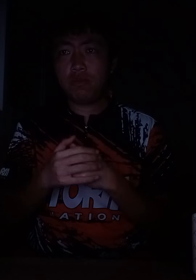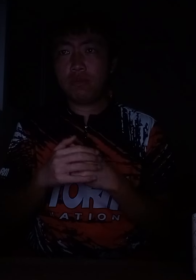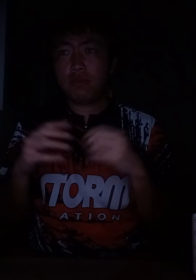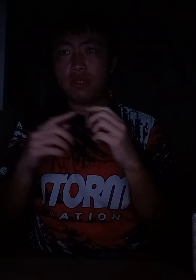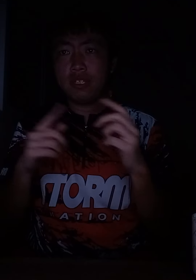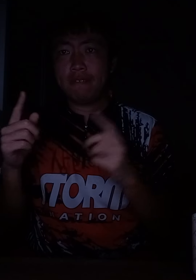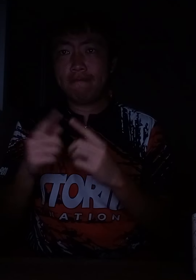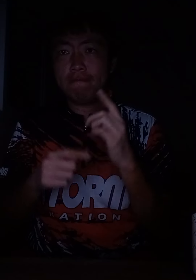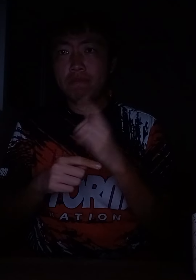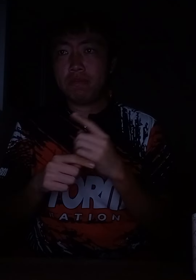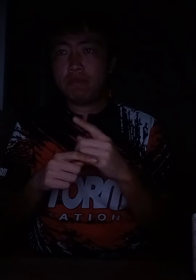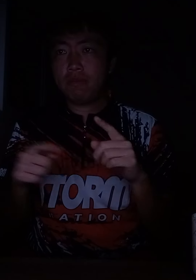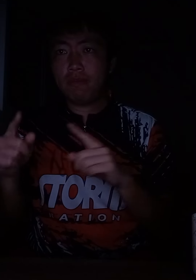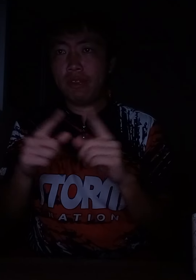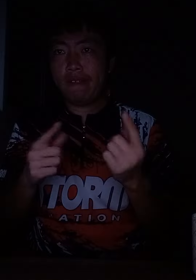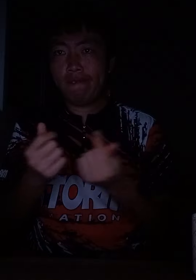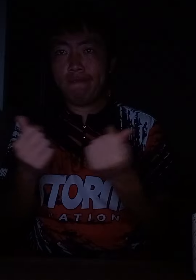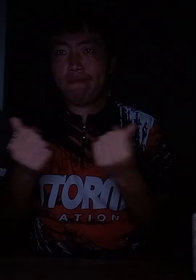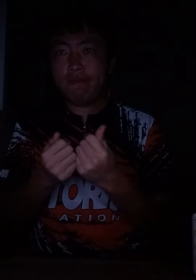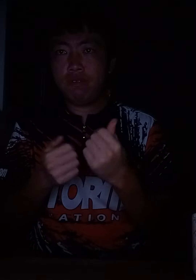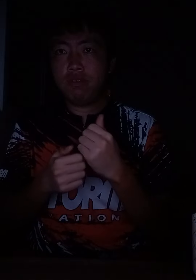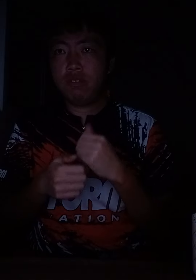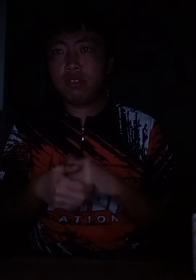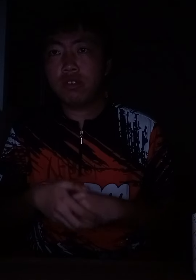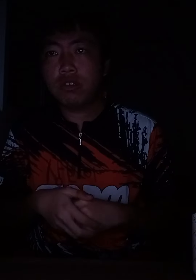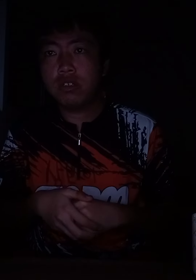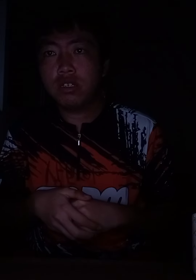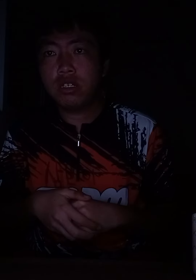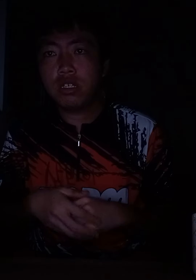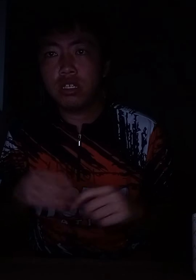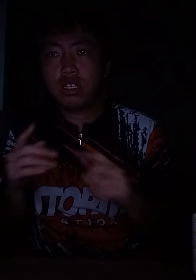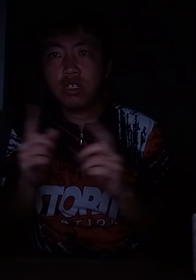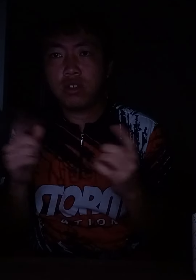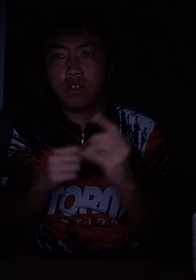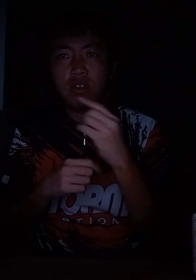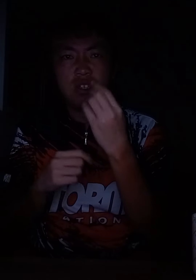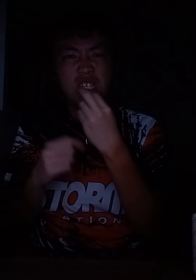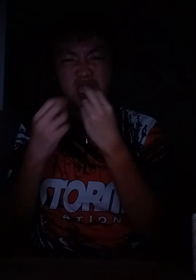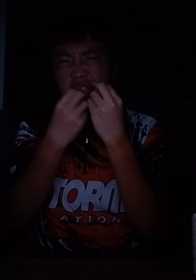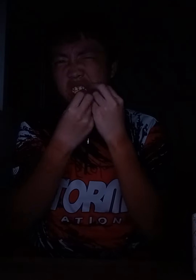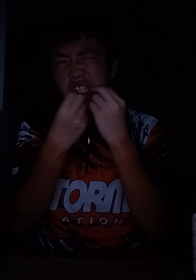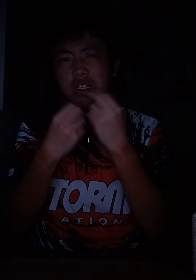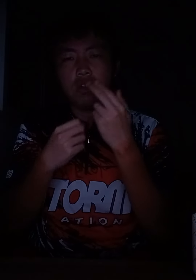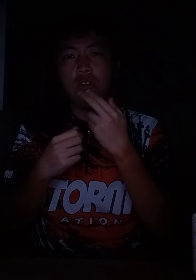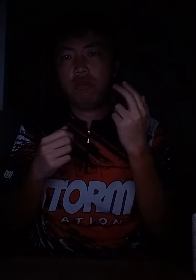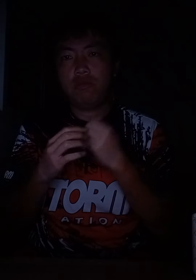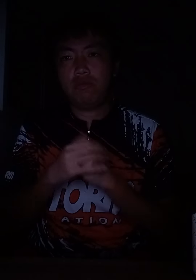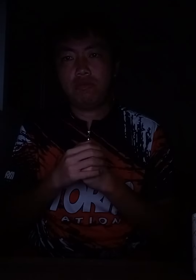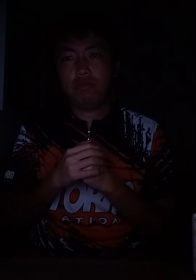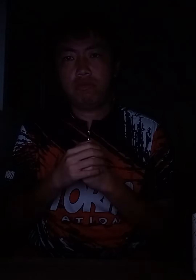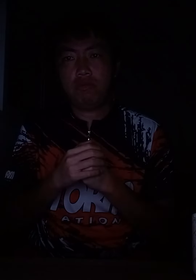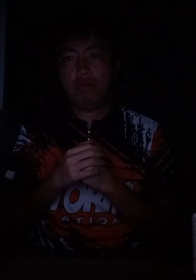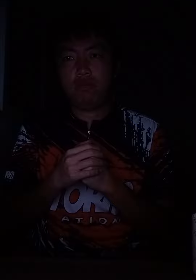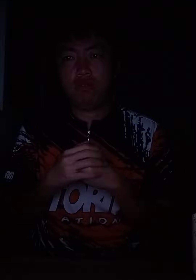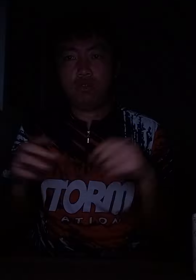출동한 직원분을 폭행하는 일이 있었습니다. 70대 승객은 입술이 찢어지는 상처를 입었습니다. 영무원은